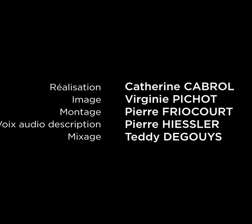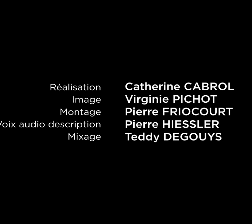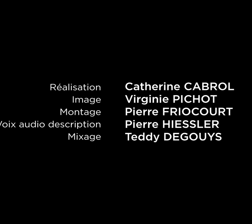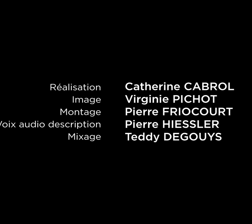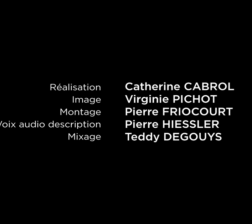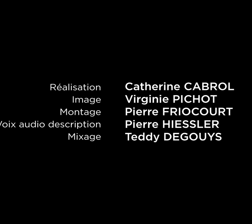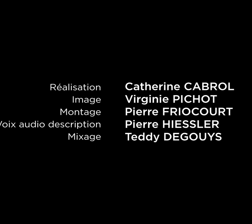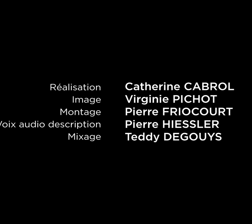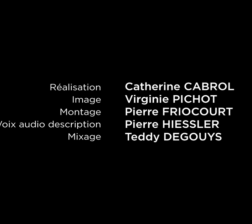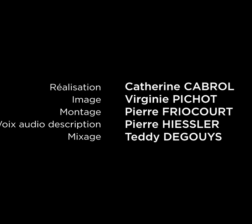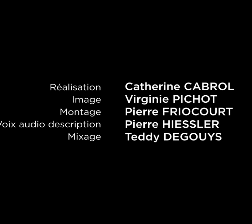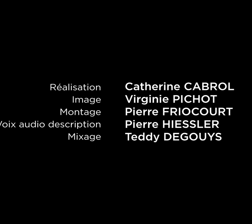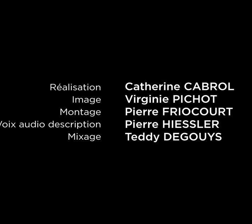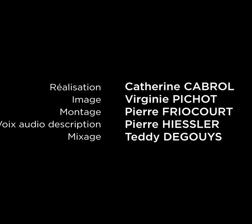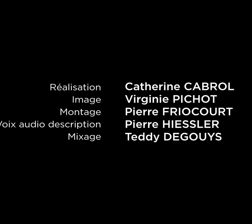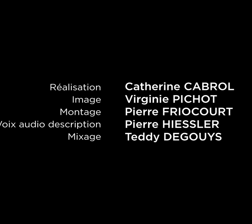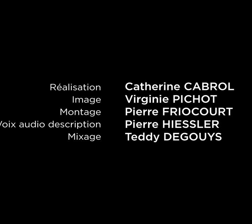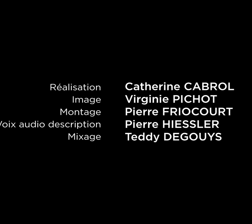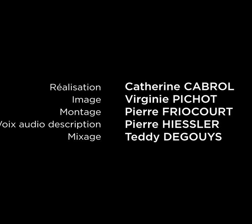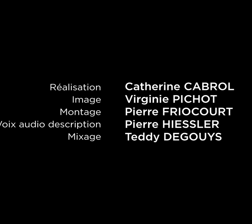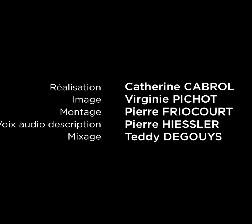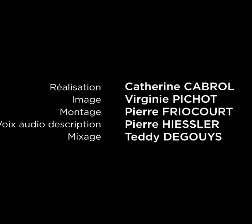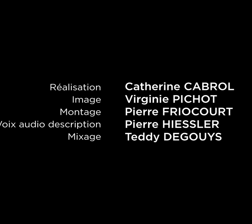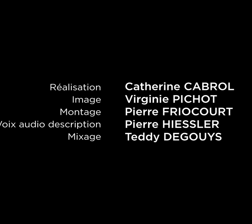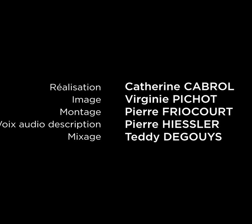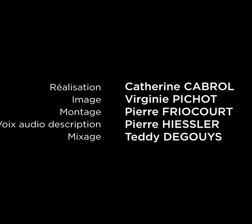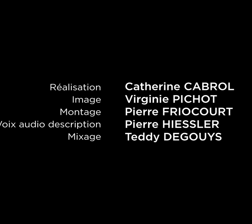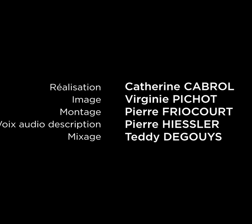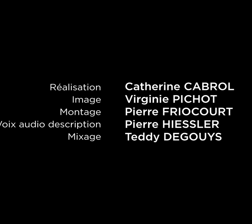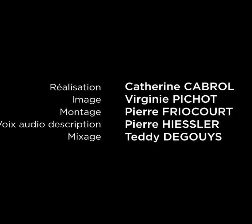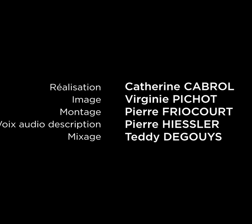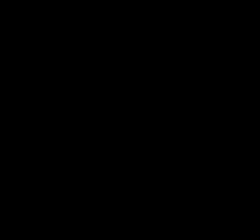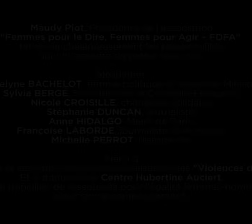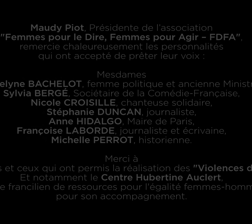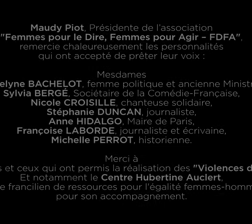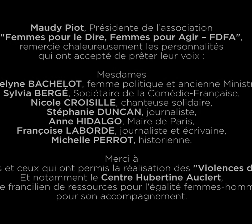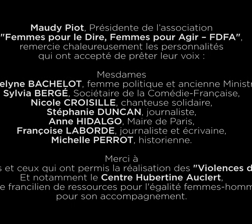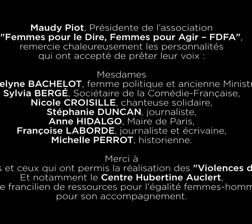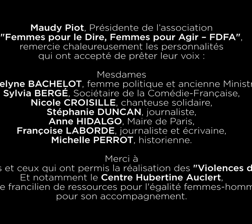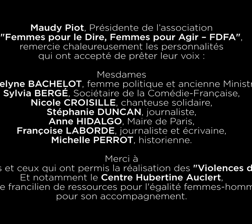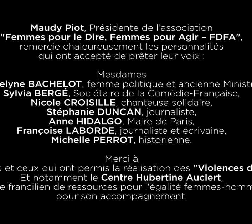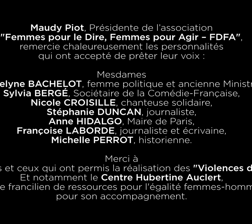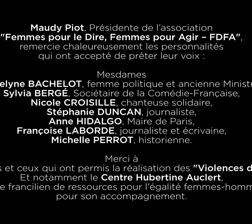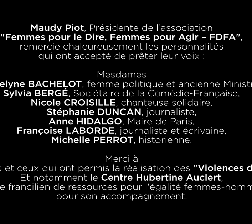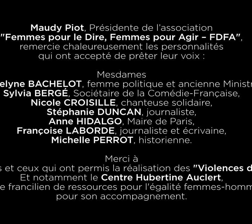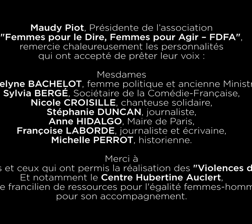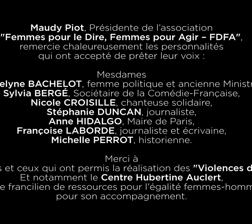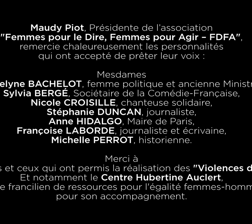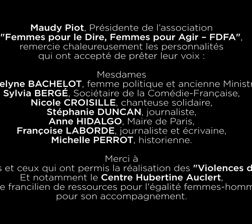Friocourt, voix audio description Pierre Yesler, mixage Teddy De Guis. Maudy Pio, présidente de l'association